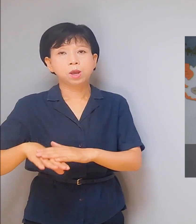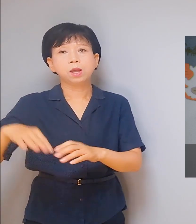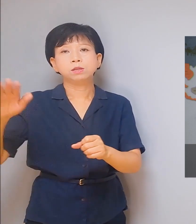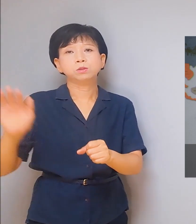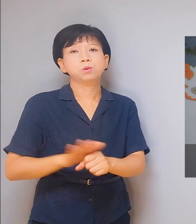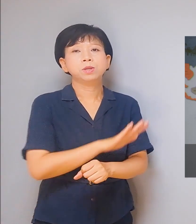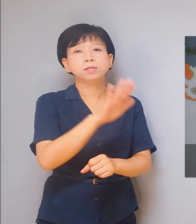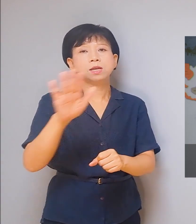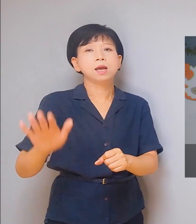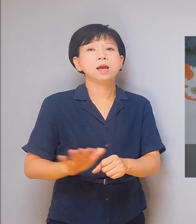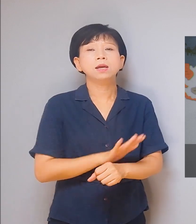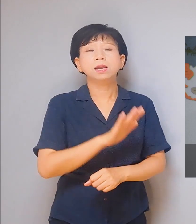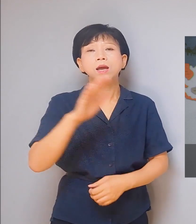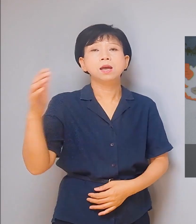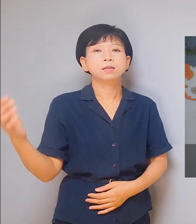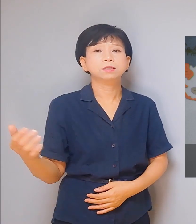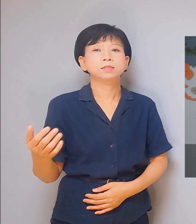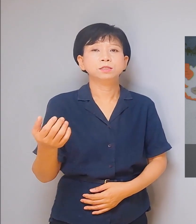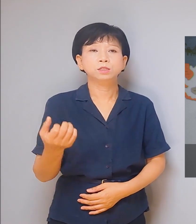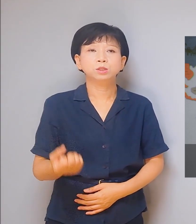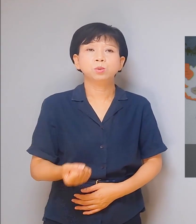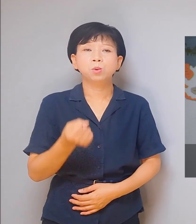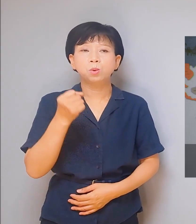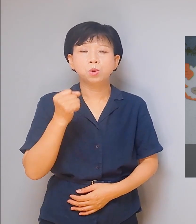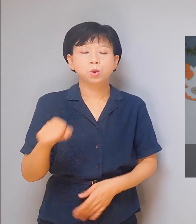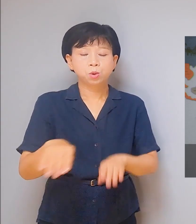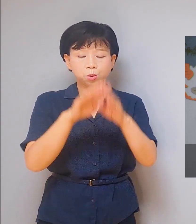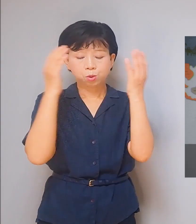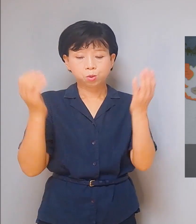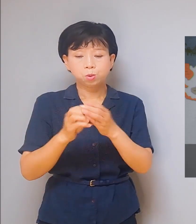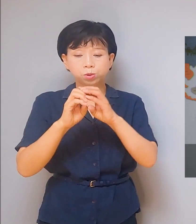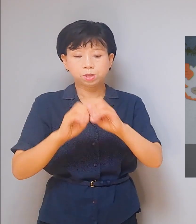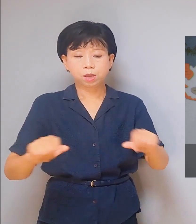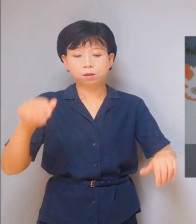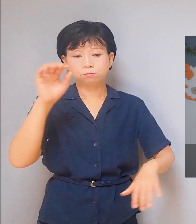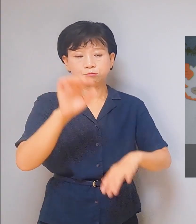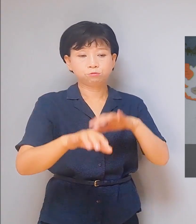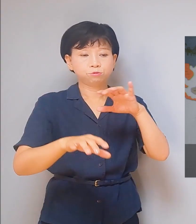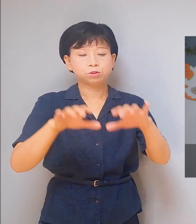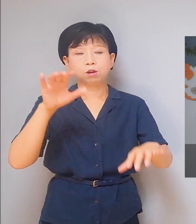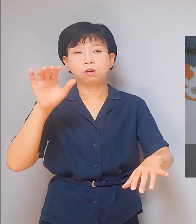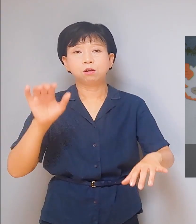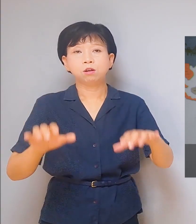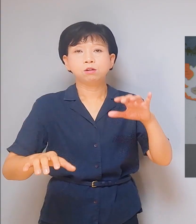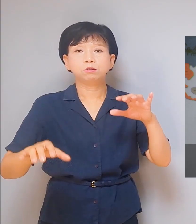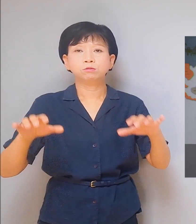들고 한 손에 사랑을 들고 온 땅